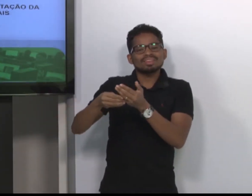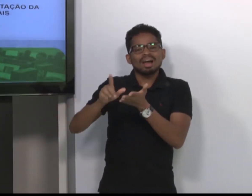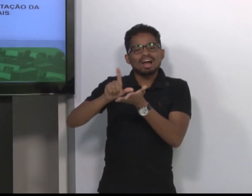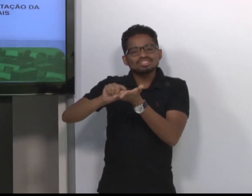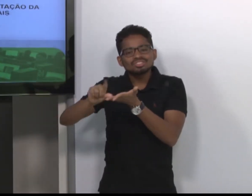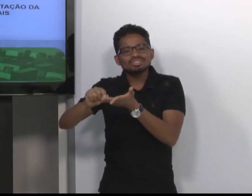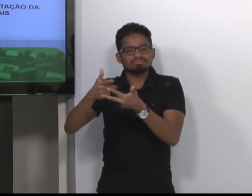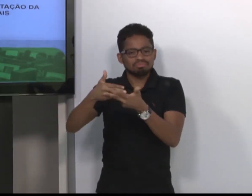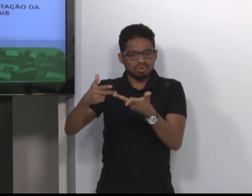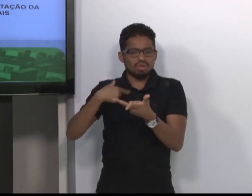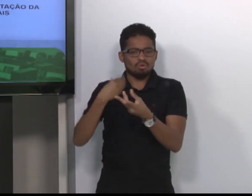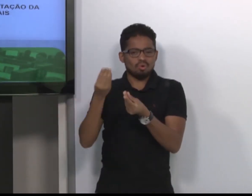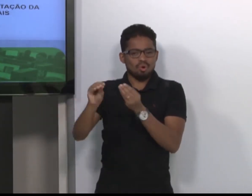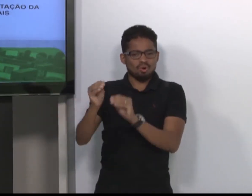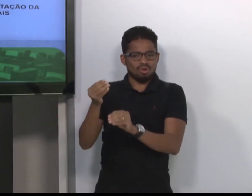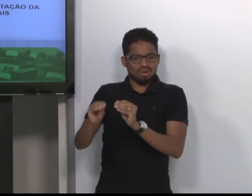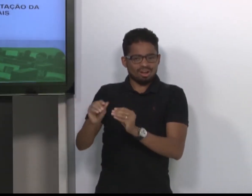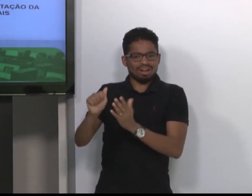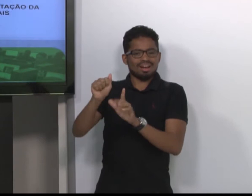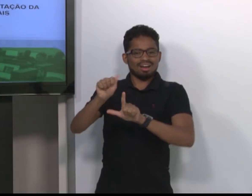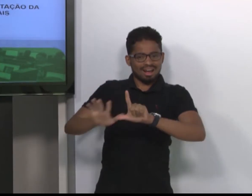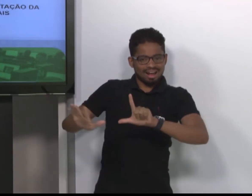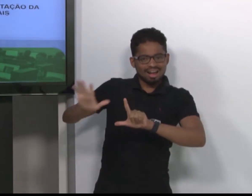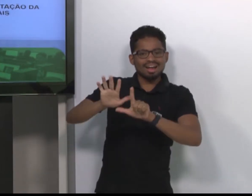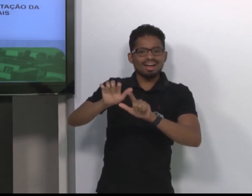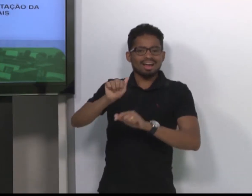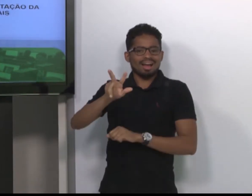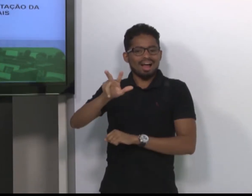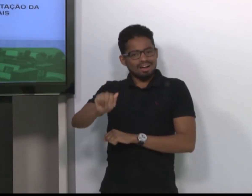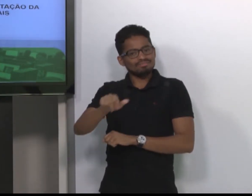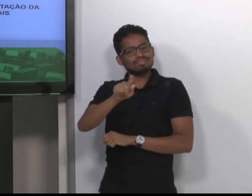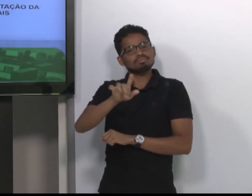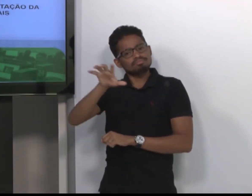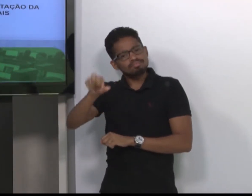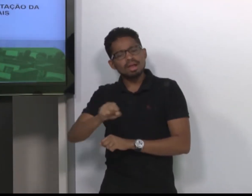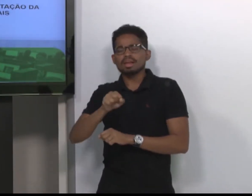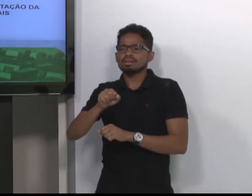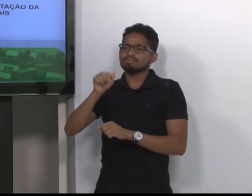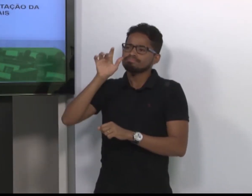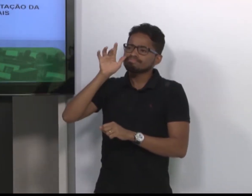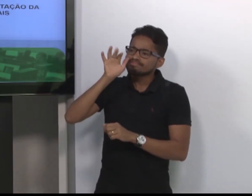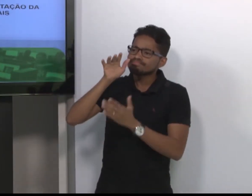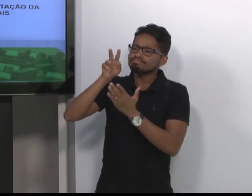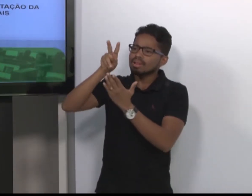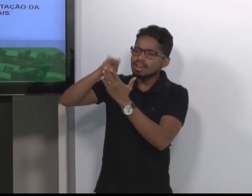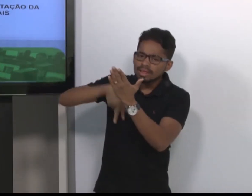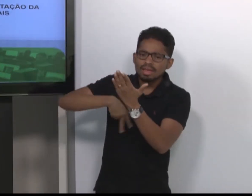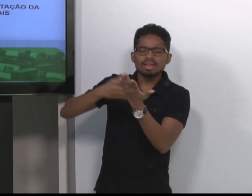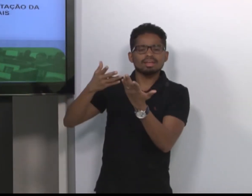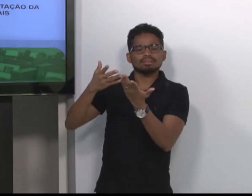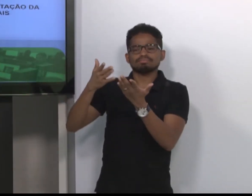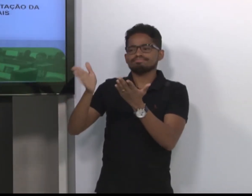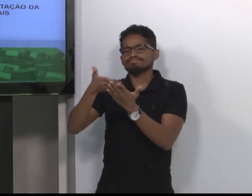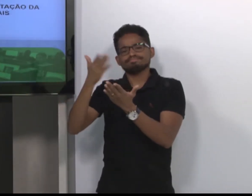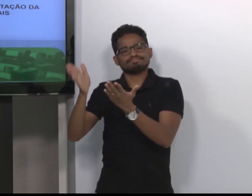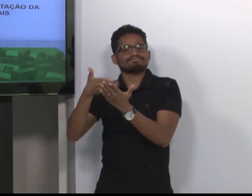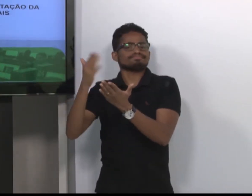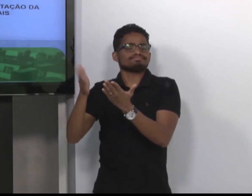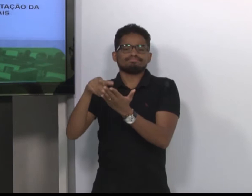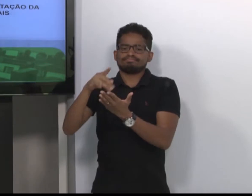artigos que eu postei no AVA. Peguem esse material, leiam. É de extrema relevância,